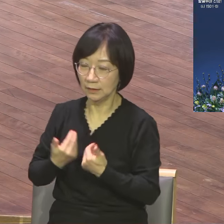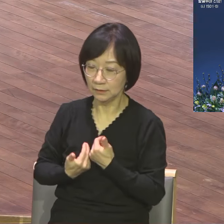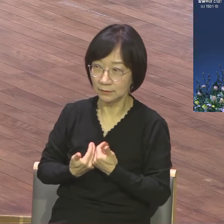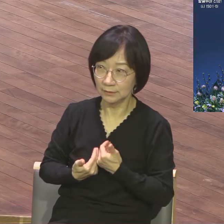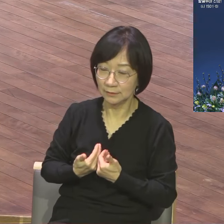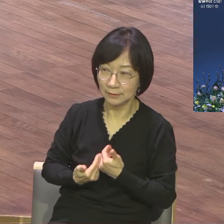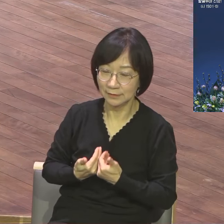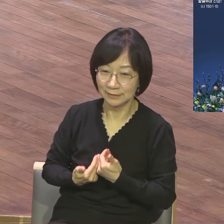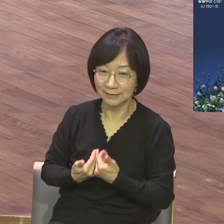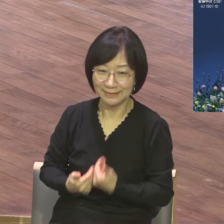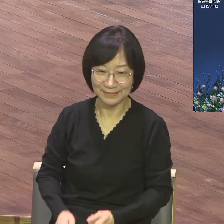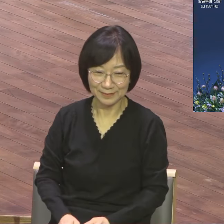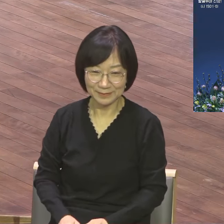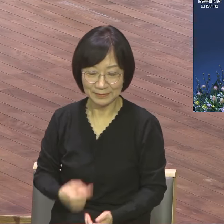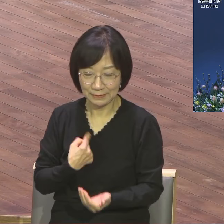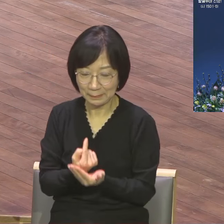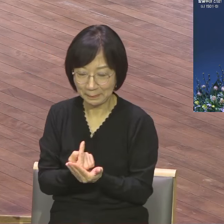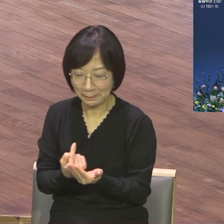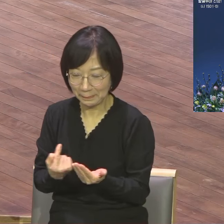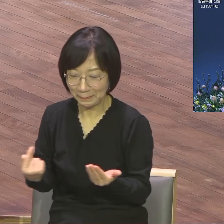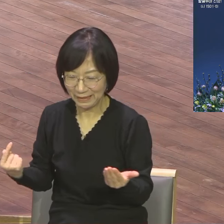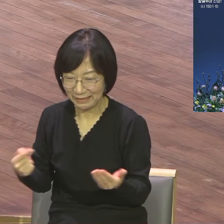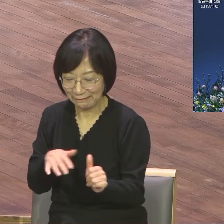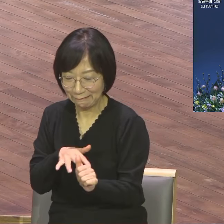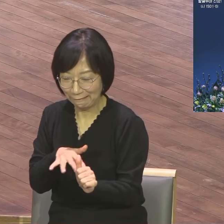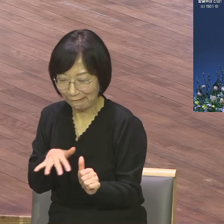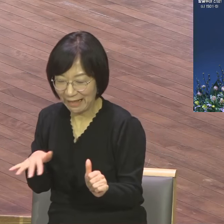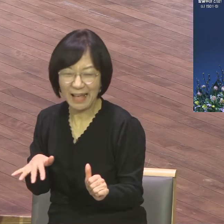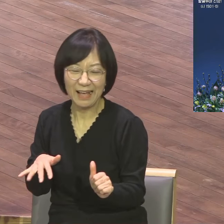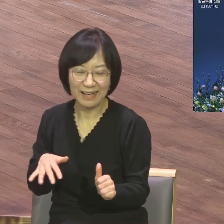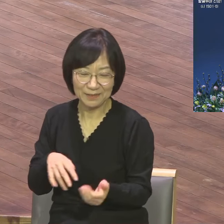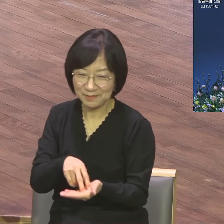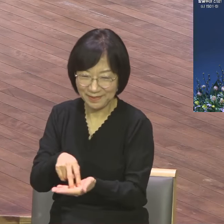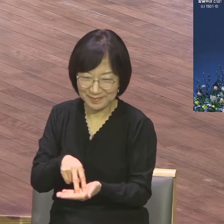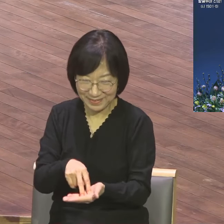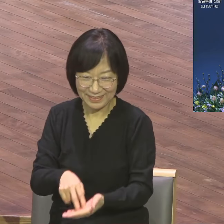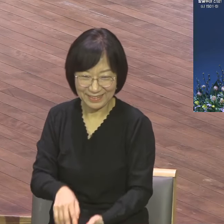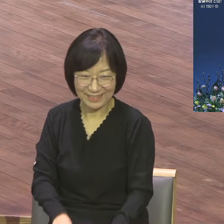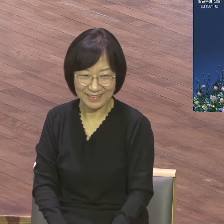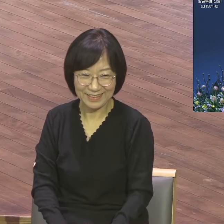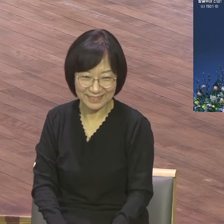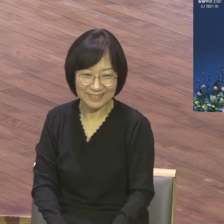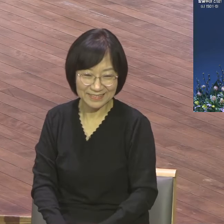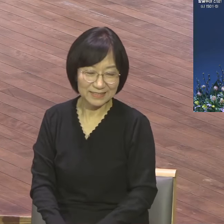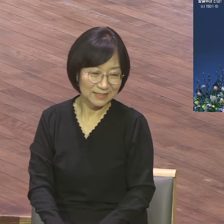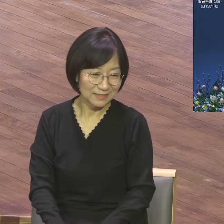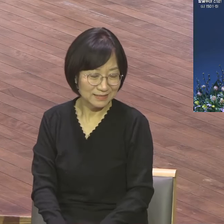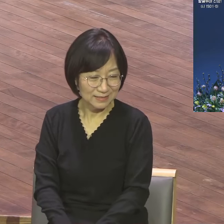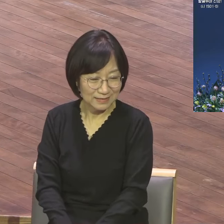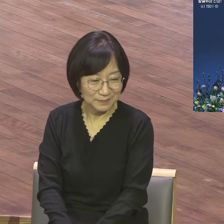응? 그 천국 가서도 외톨이 되겠어요? 성 어거스틴이 이런 말을 했어요. 크리스천은